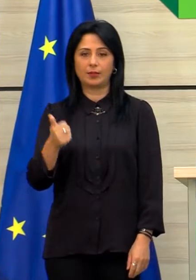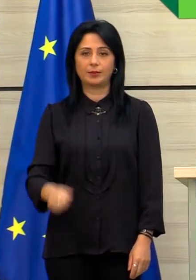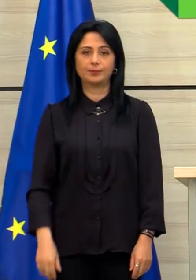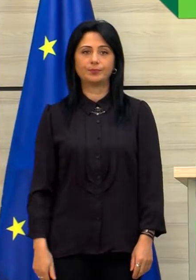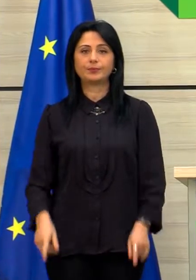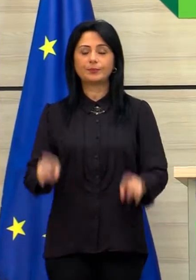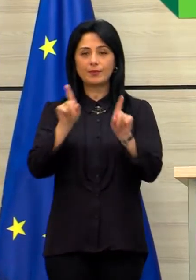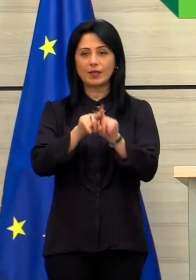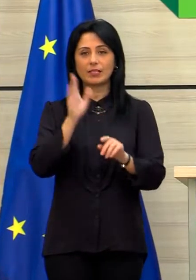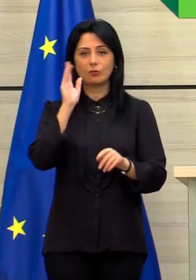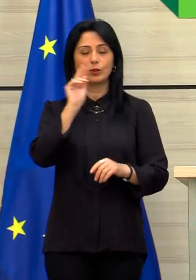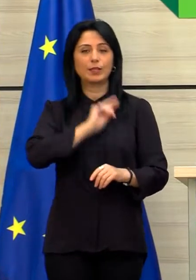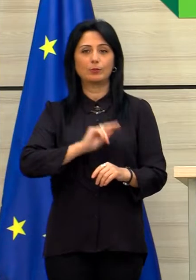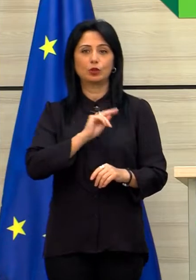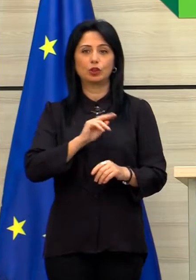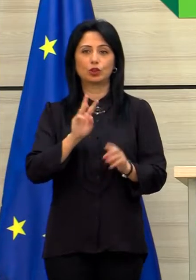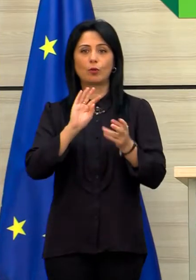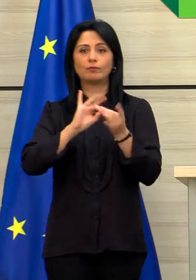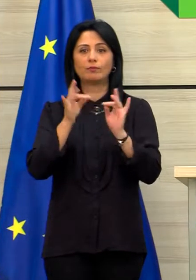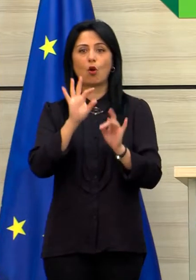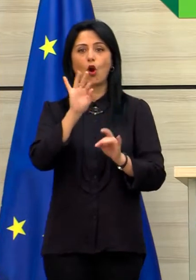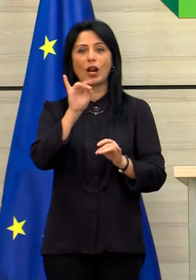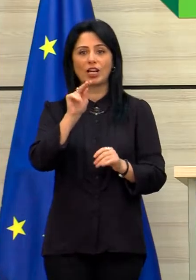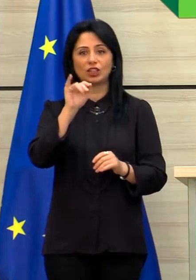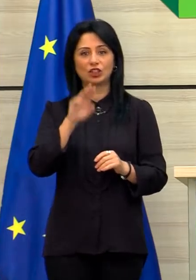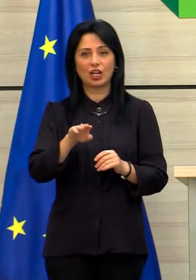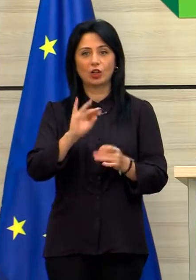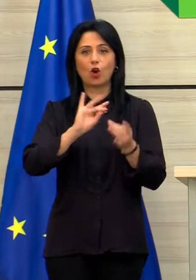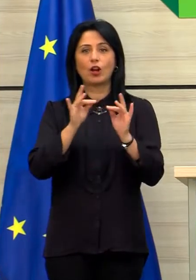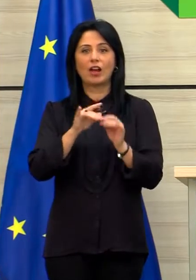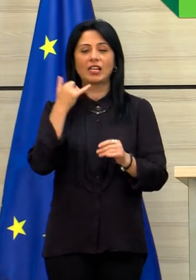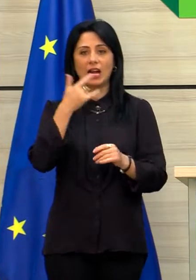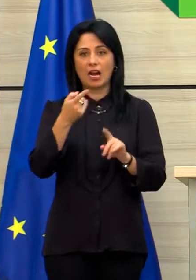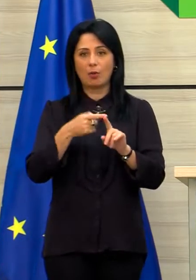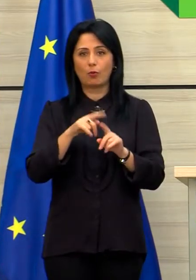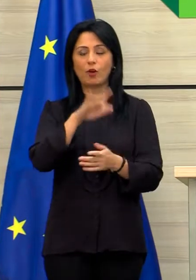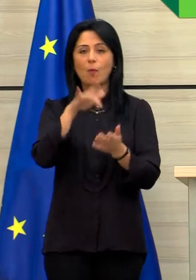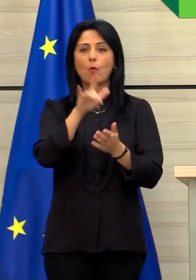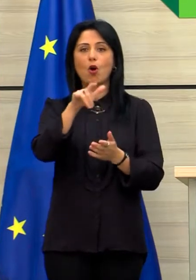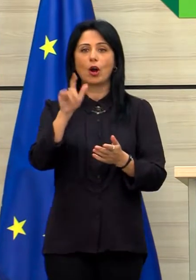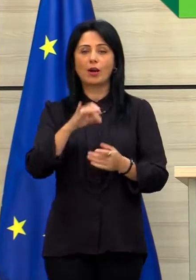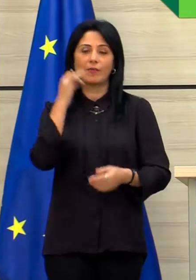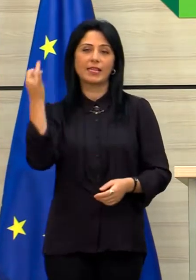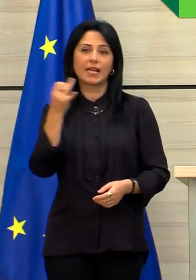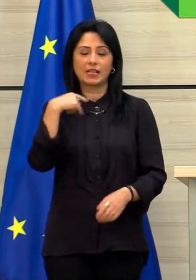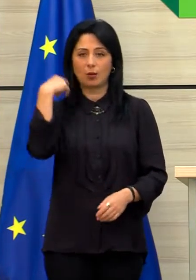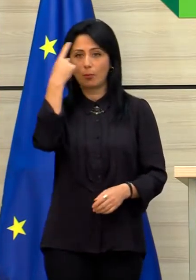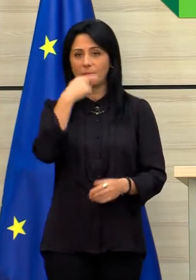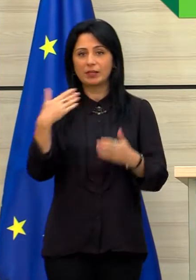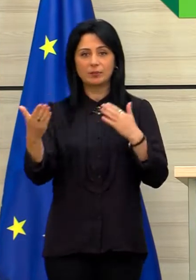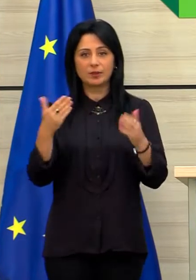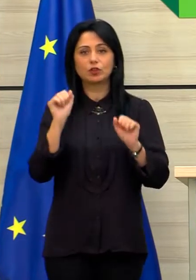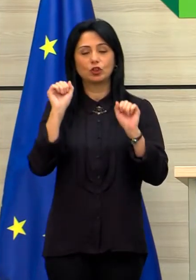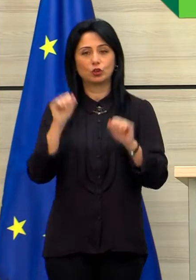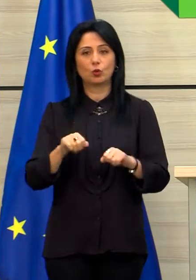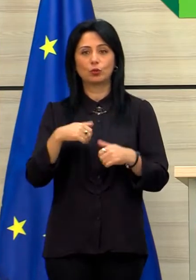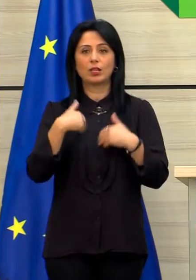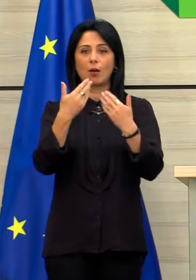2-51-00-51. ასევე იმუშავებს ონლაინ ჩატი და ონლაინ ოპერატორი. მოქალაქეებსა და დაინტერესებულ მხარეებს